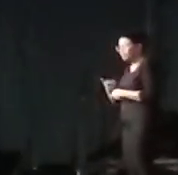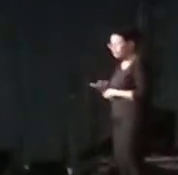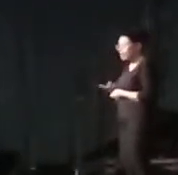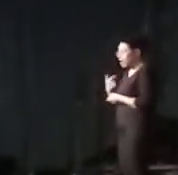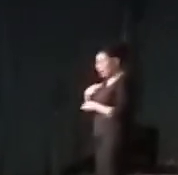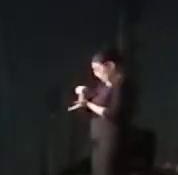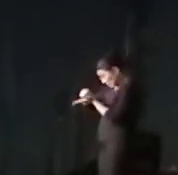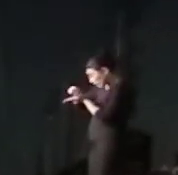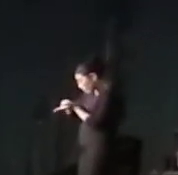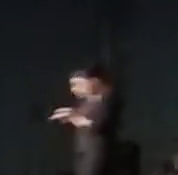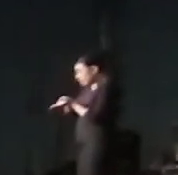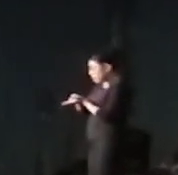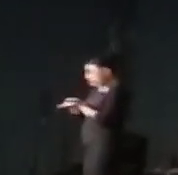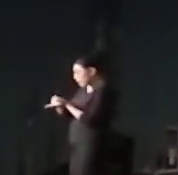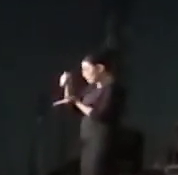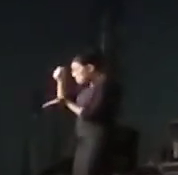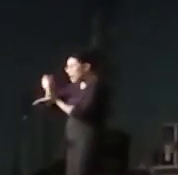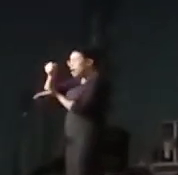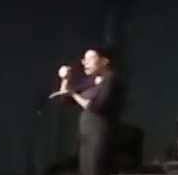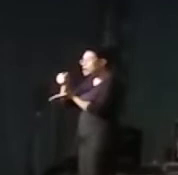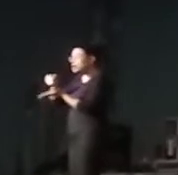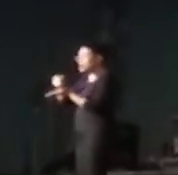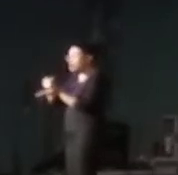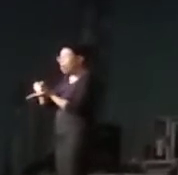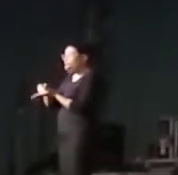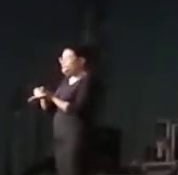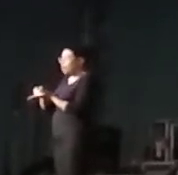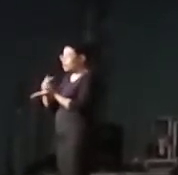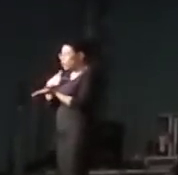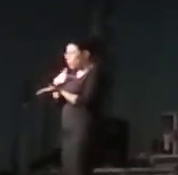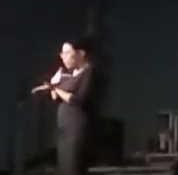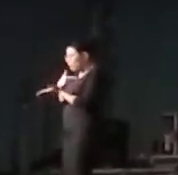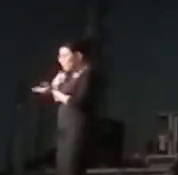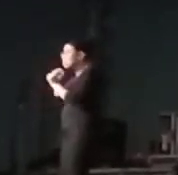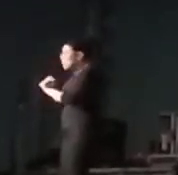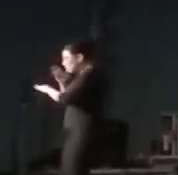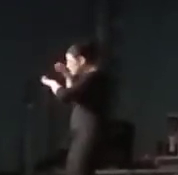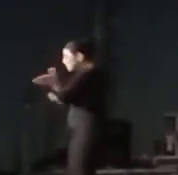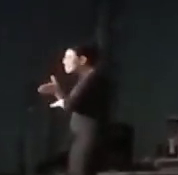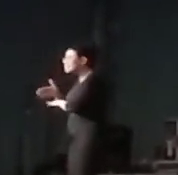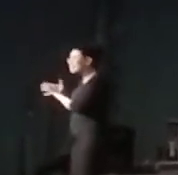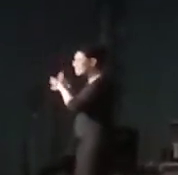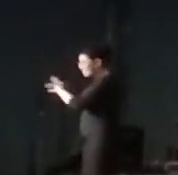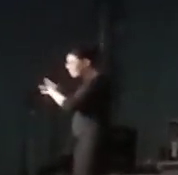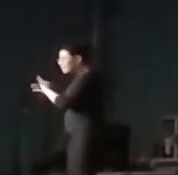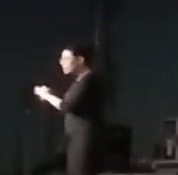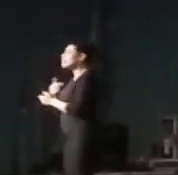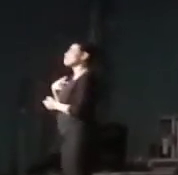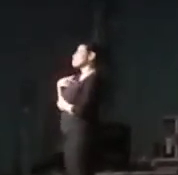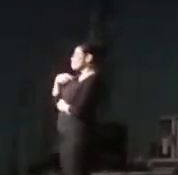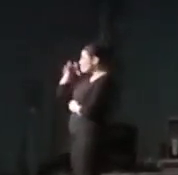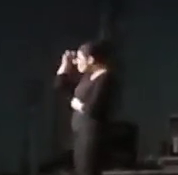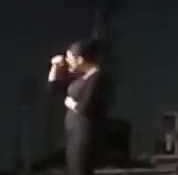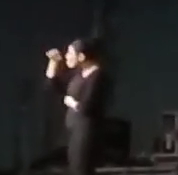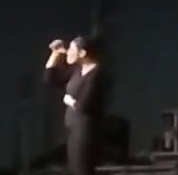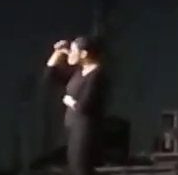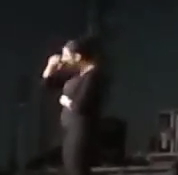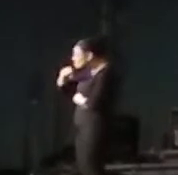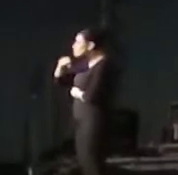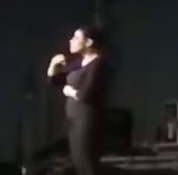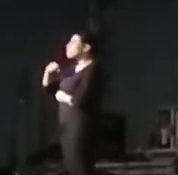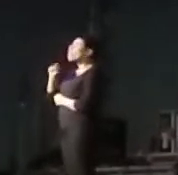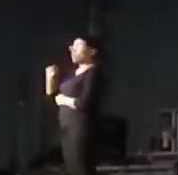escrevi. Ela carimbou. Aí eu estava na reprodução simulada. Que foi um grande aprendizado. Por quê? O